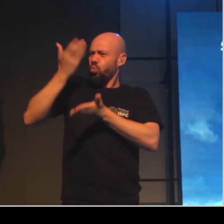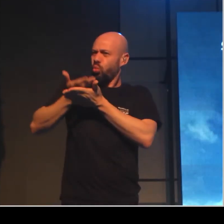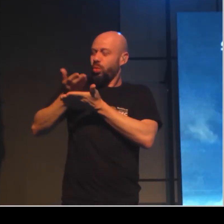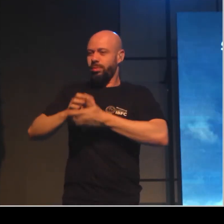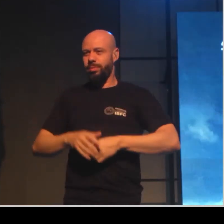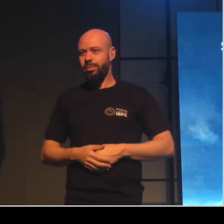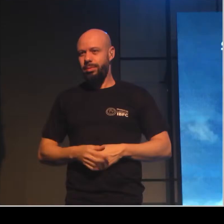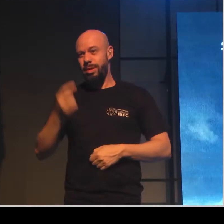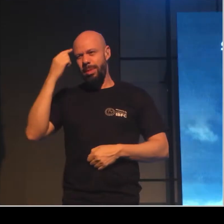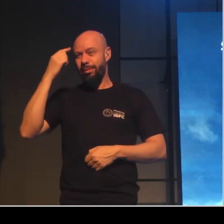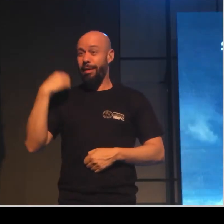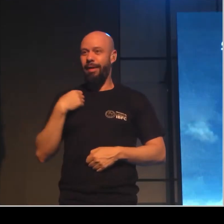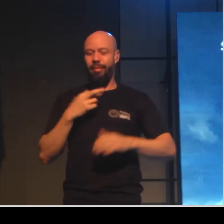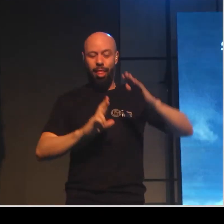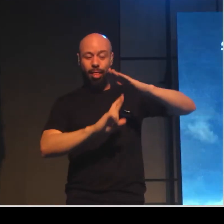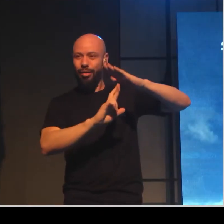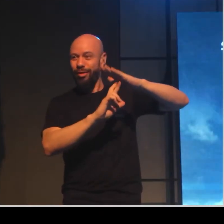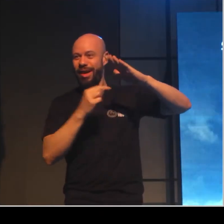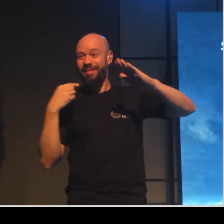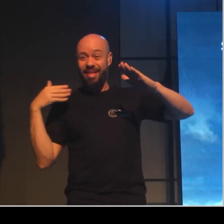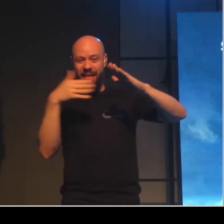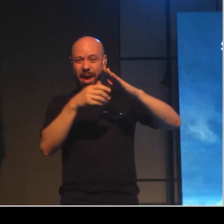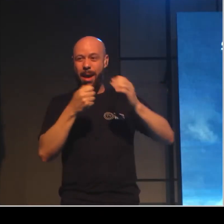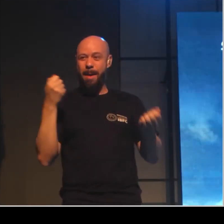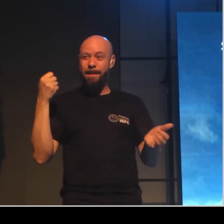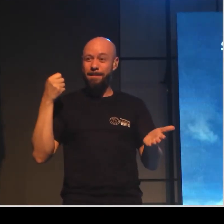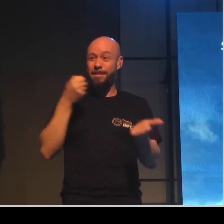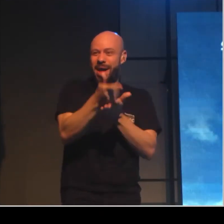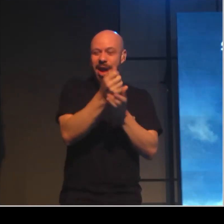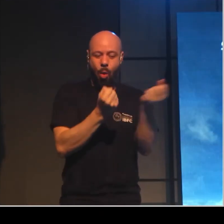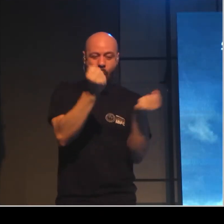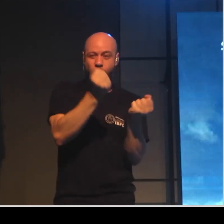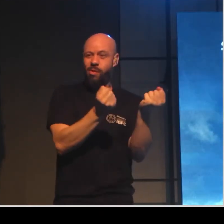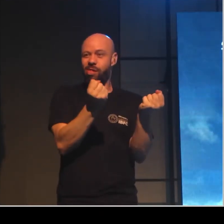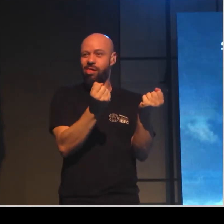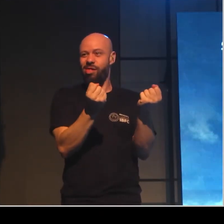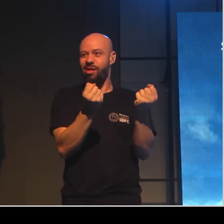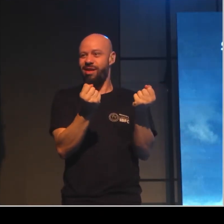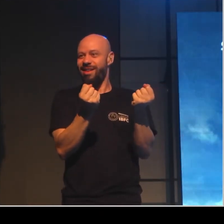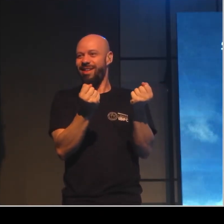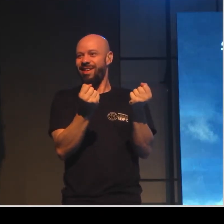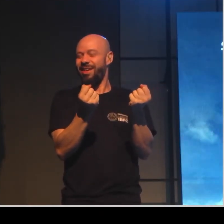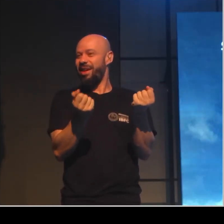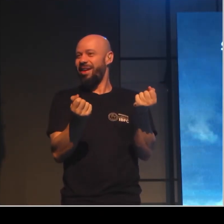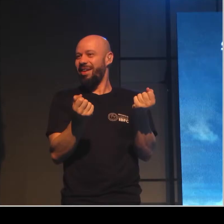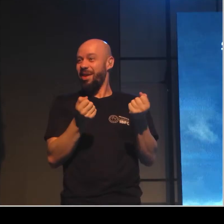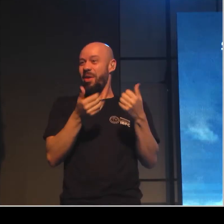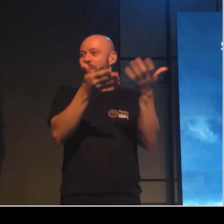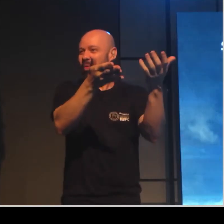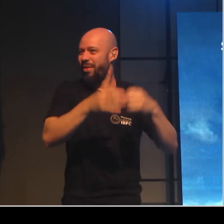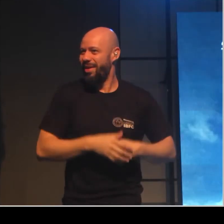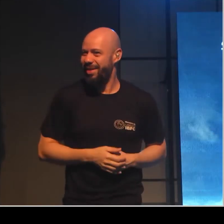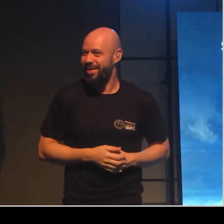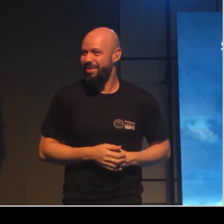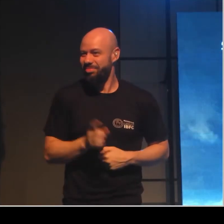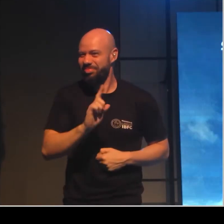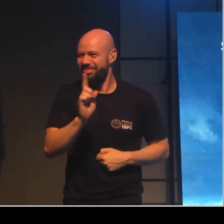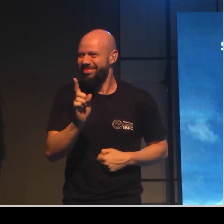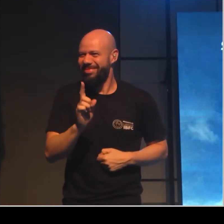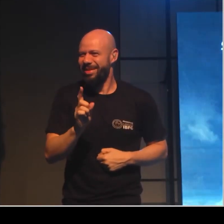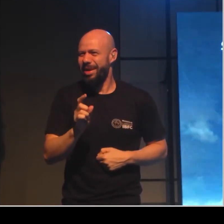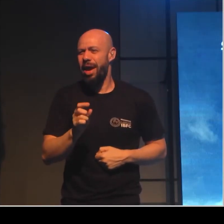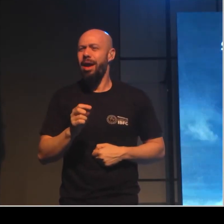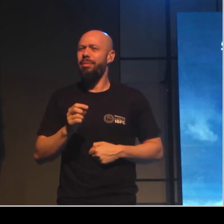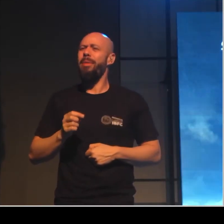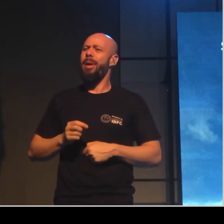compraram uma viagem, foram no aeroporto, pegaram um avião. Não. Gente, foram dias, semanas, talvez meses.